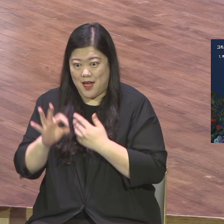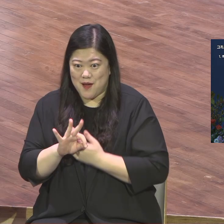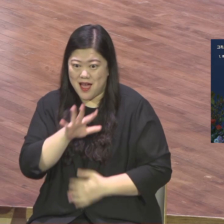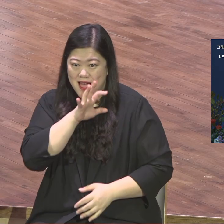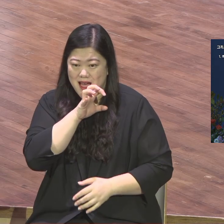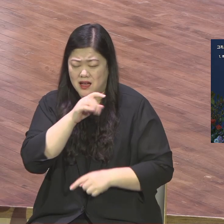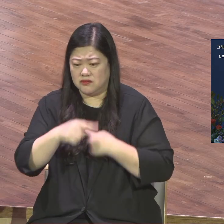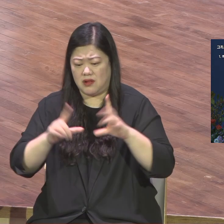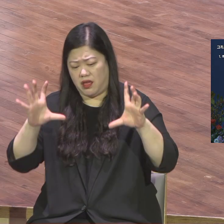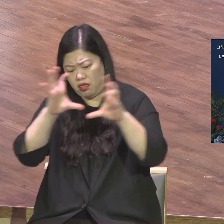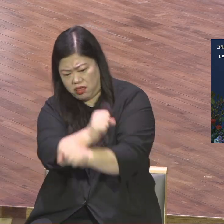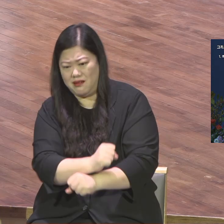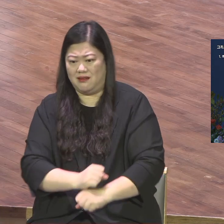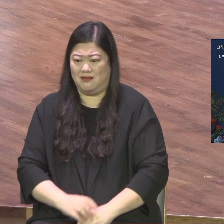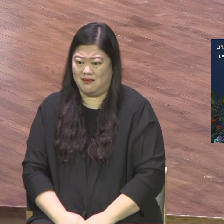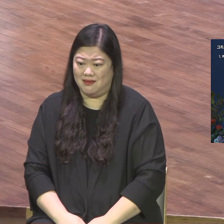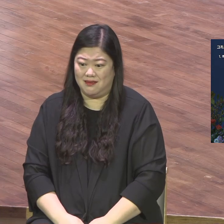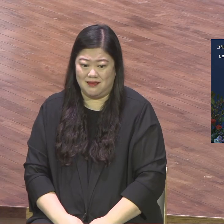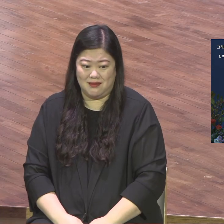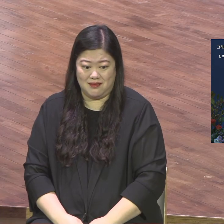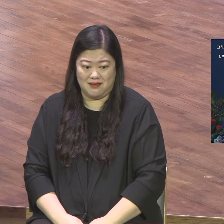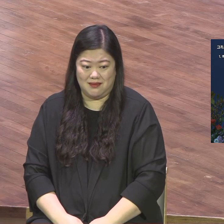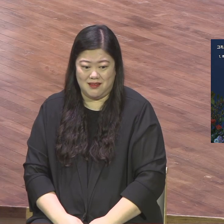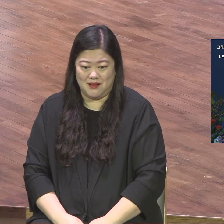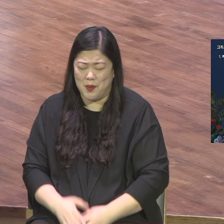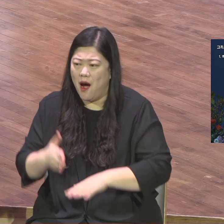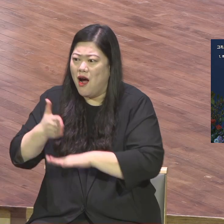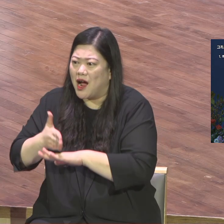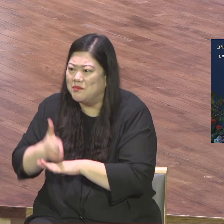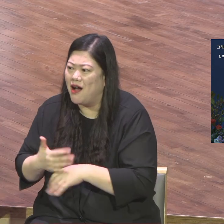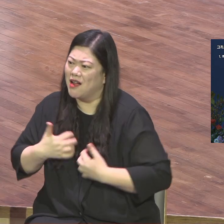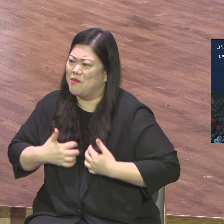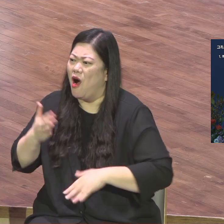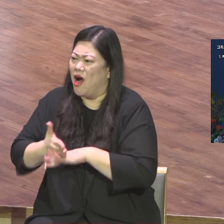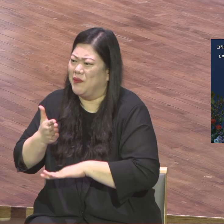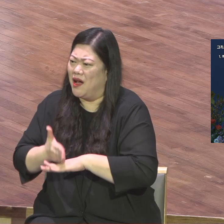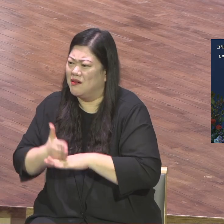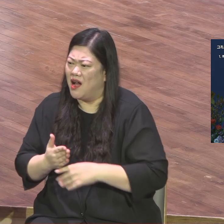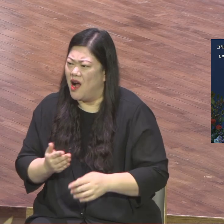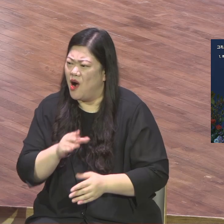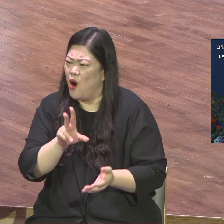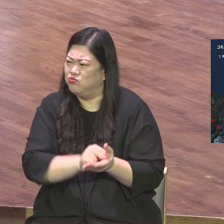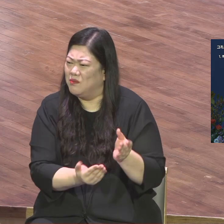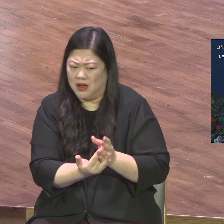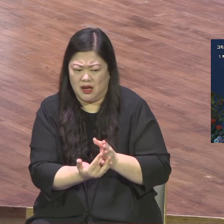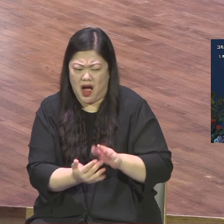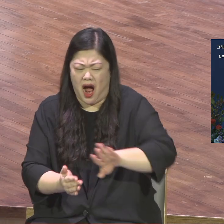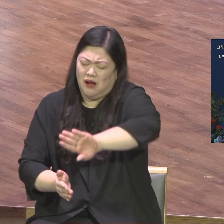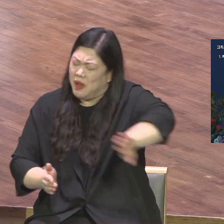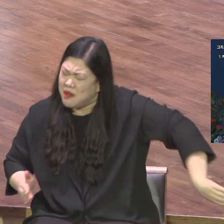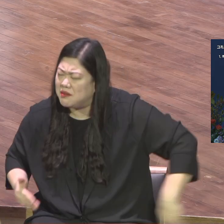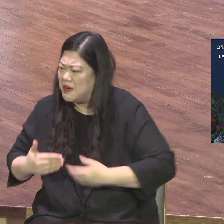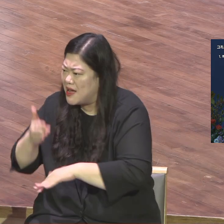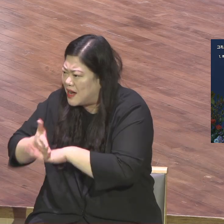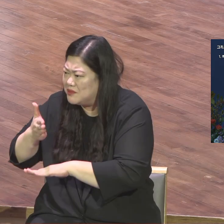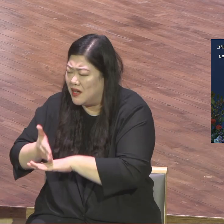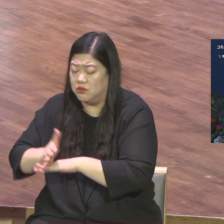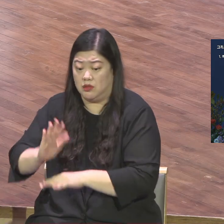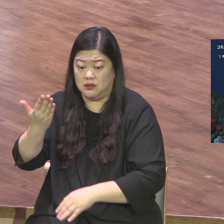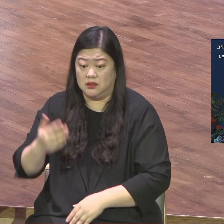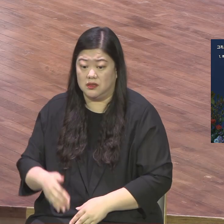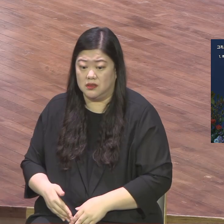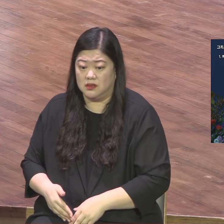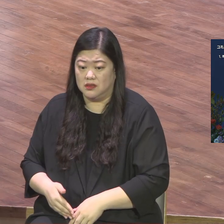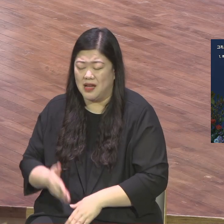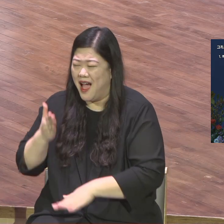그게 뭐 딱 그럴 수밖에 없지요. 구원의 감격 속에 있으니까 그 입에서 그것밖에 안 나와요. 그리스도의 비밀을 깨닫는